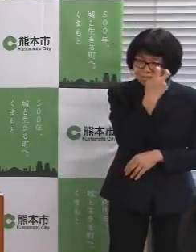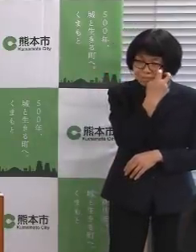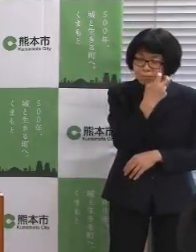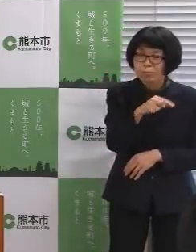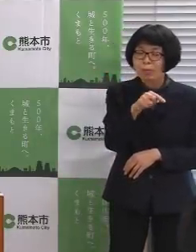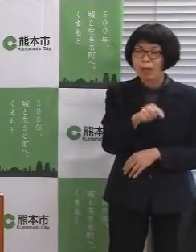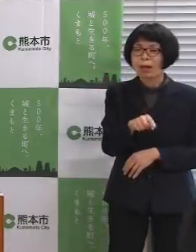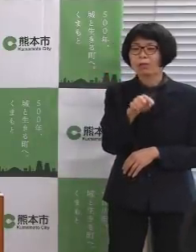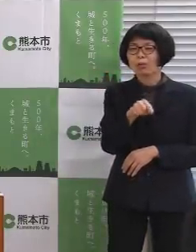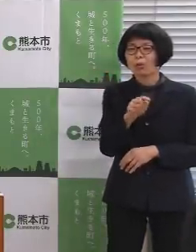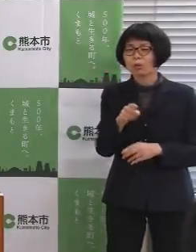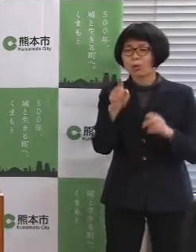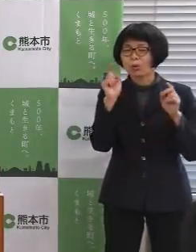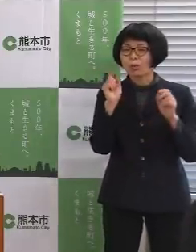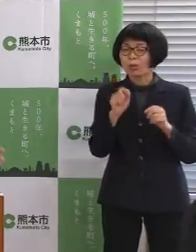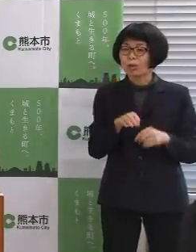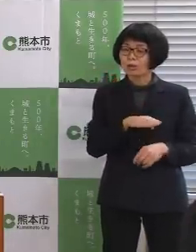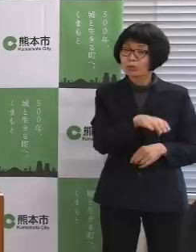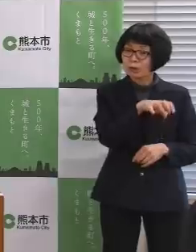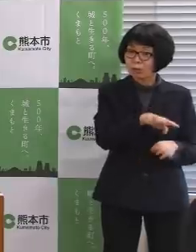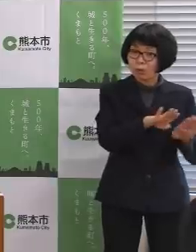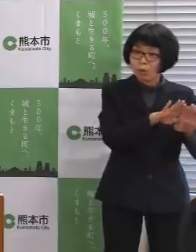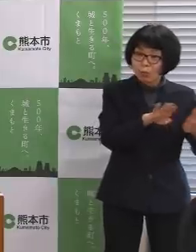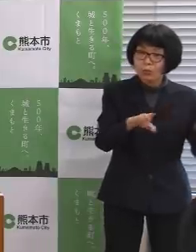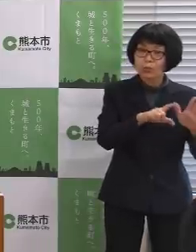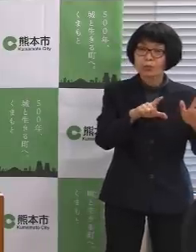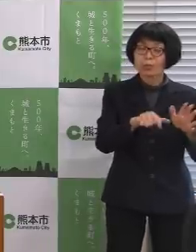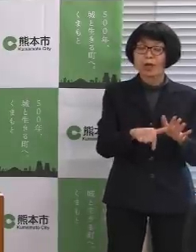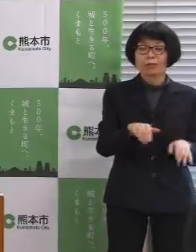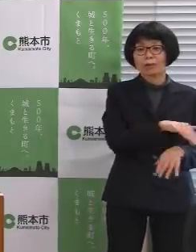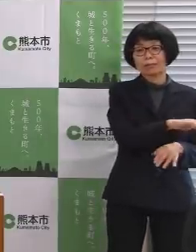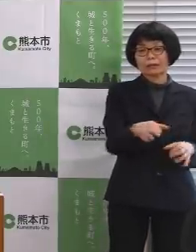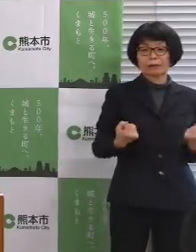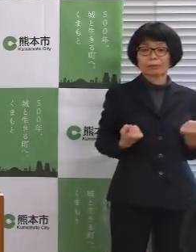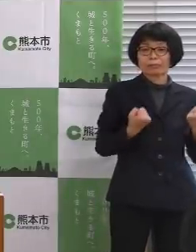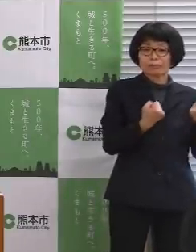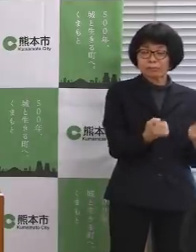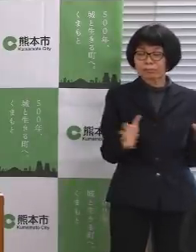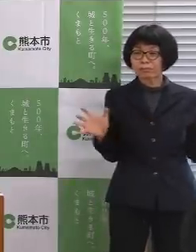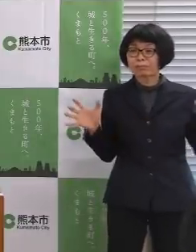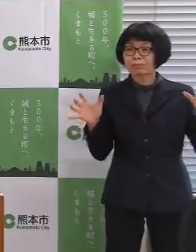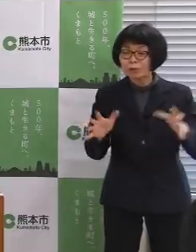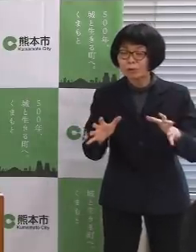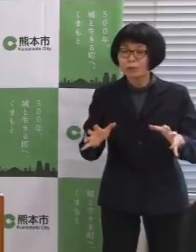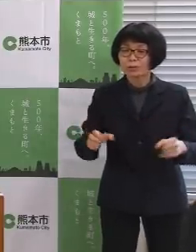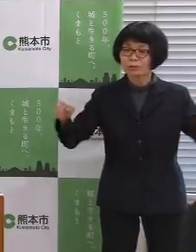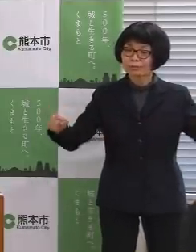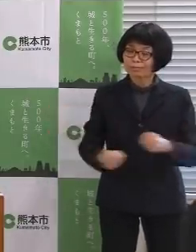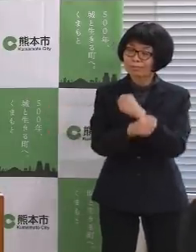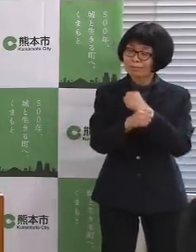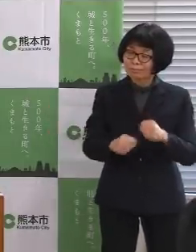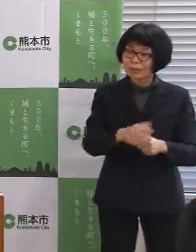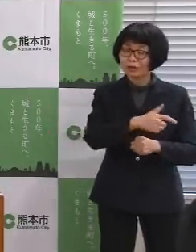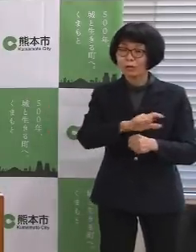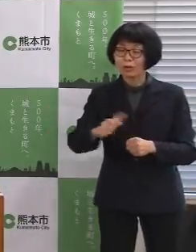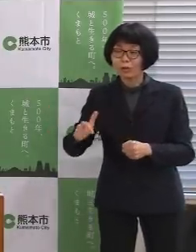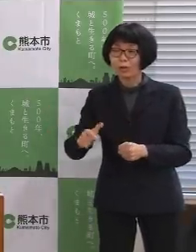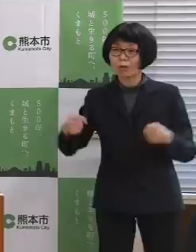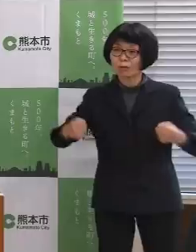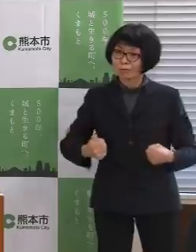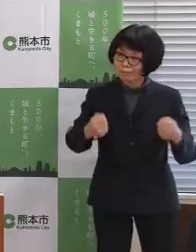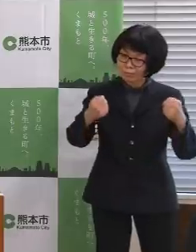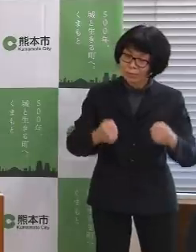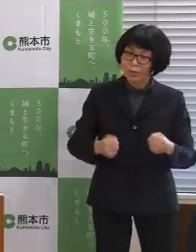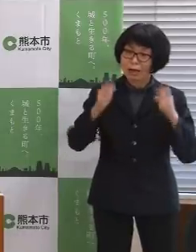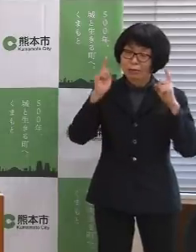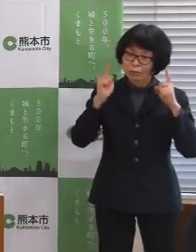はり駐車場をオープンしてればもう当然多い密になっているということがもう確認をされましたし、